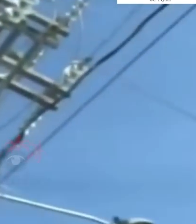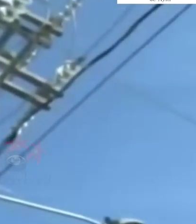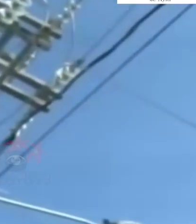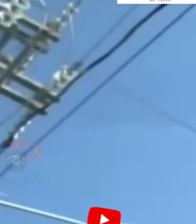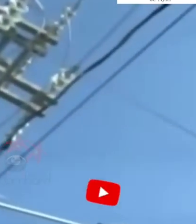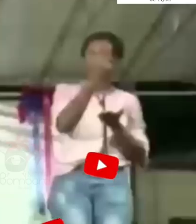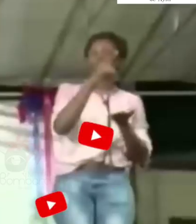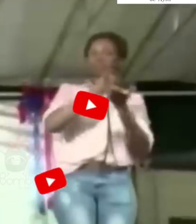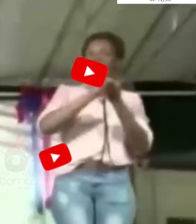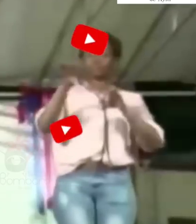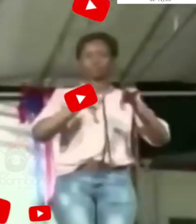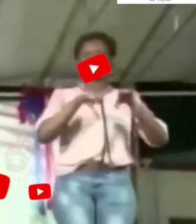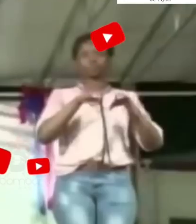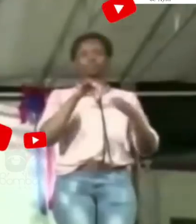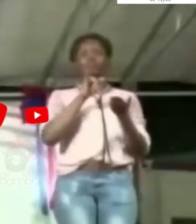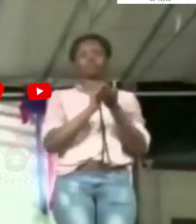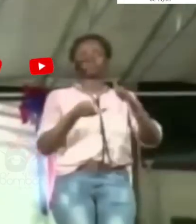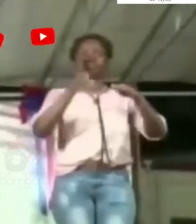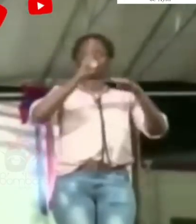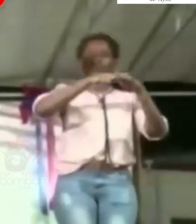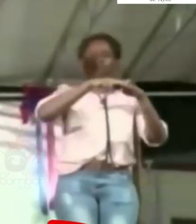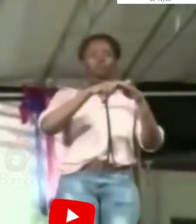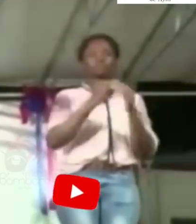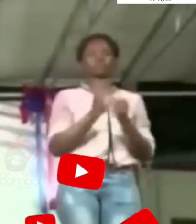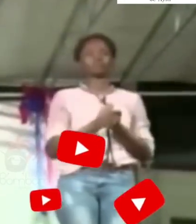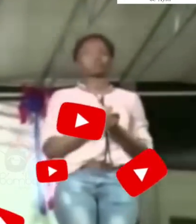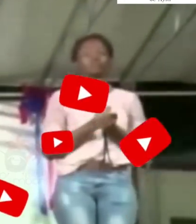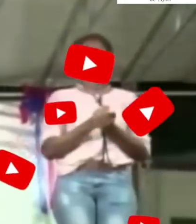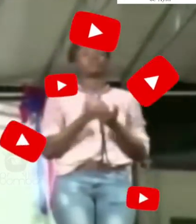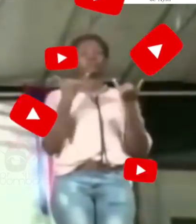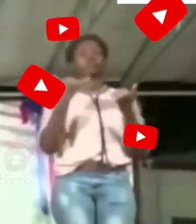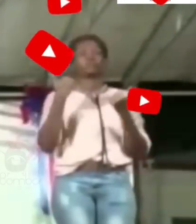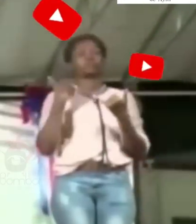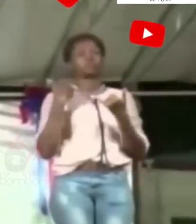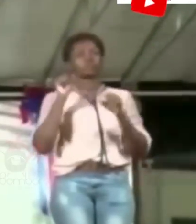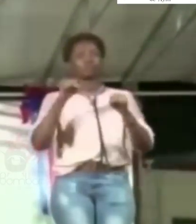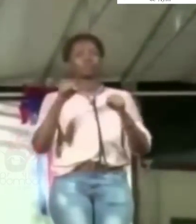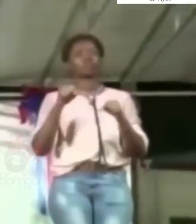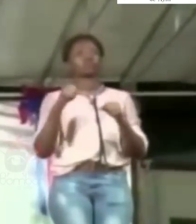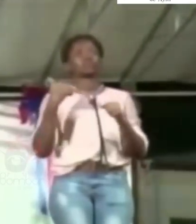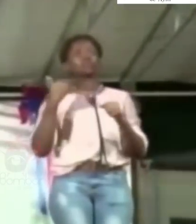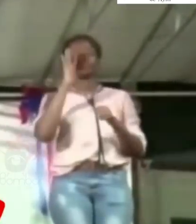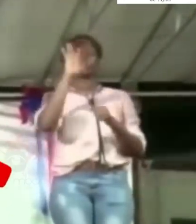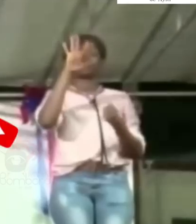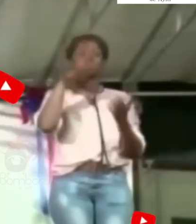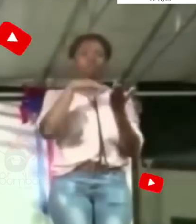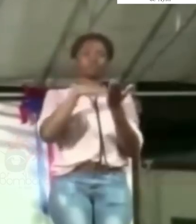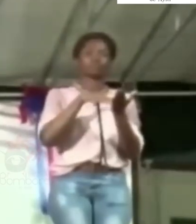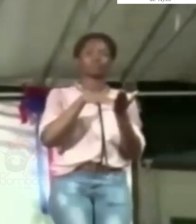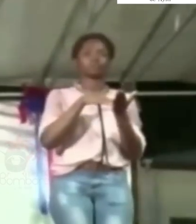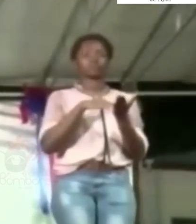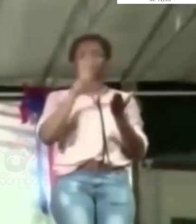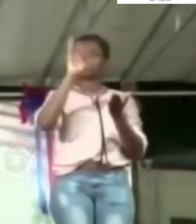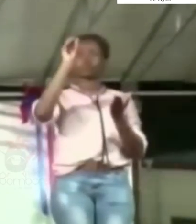Grand-Anselin avancé. Nous augmentons la capacité. Je dis à nous la capacité de nous stocker 50 000 gallons de gaz